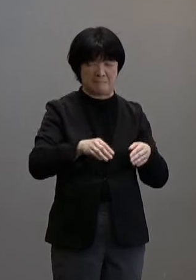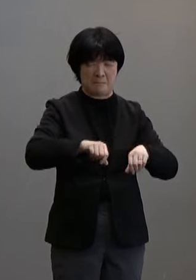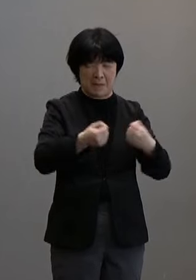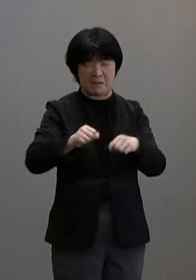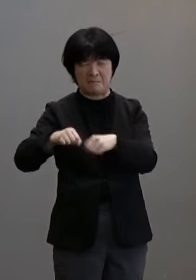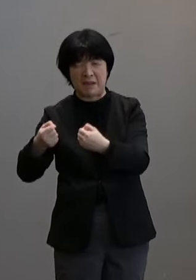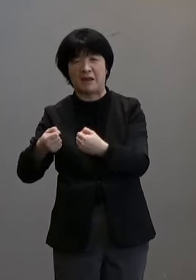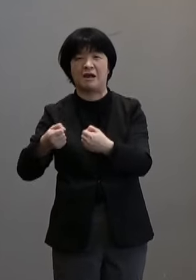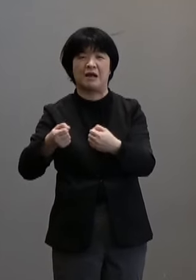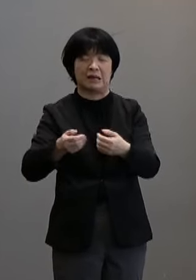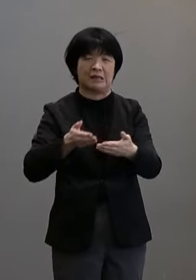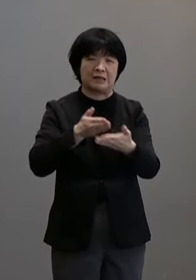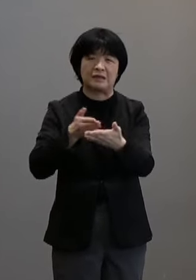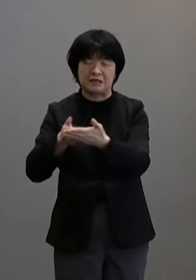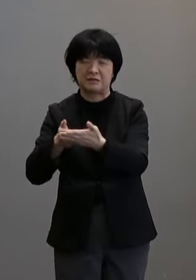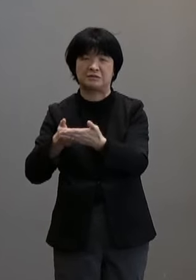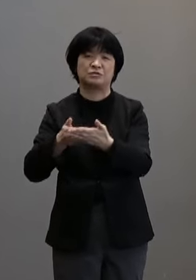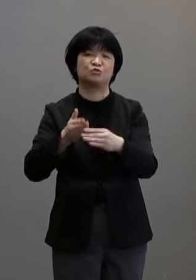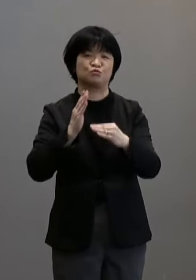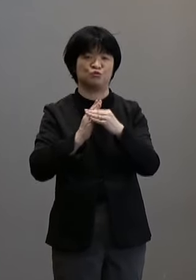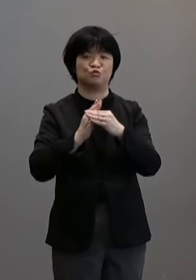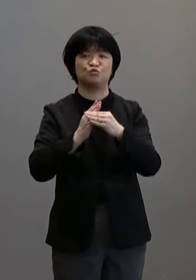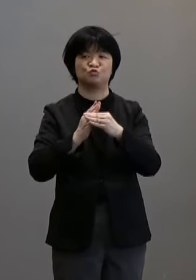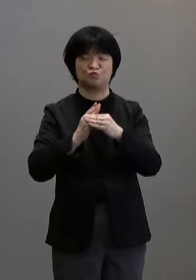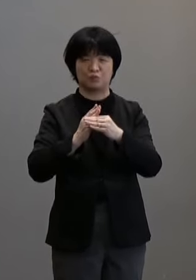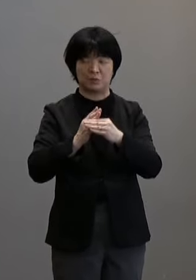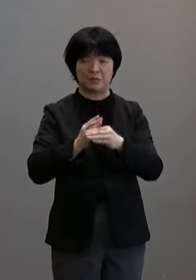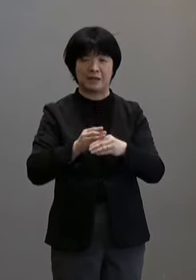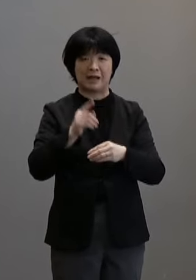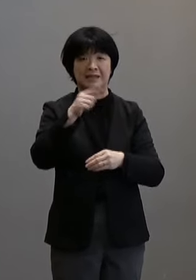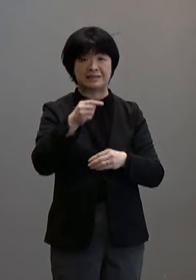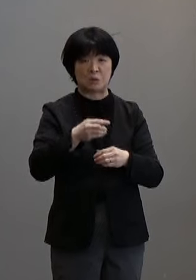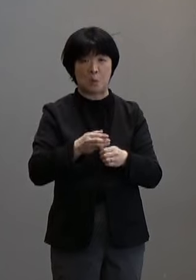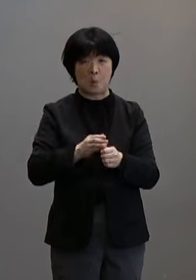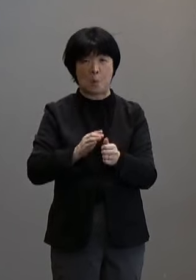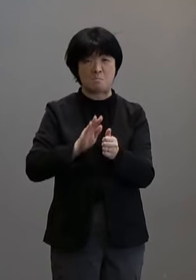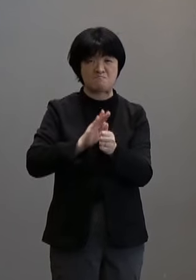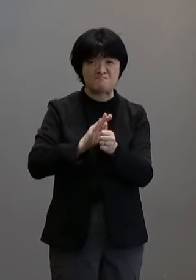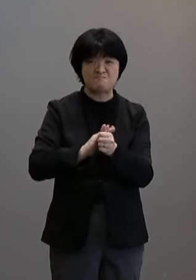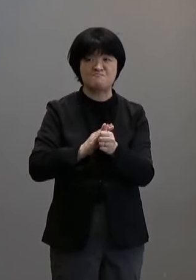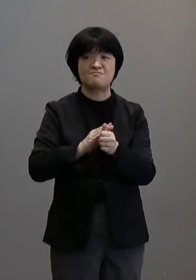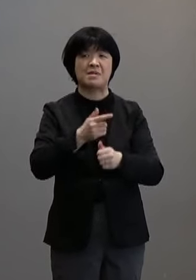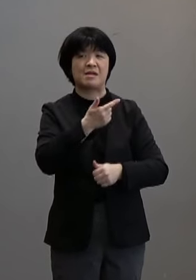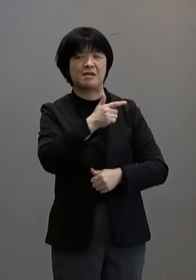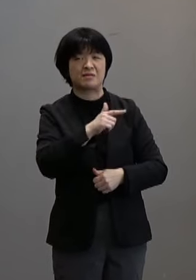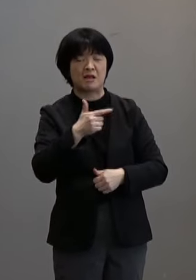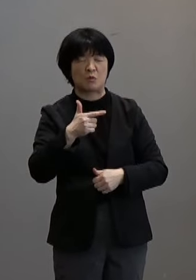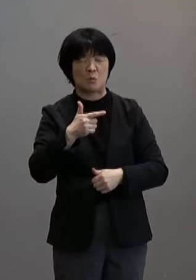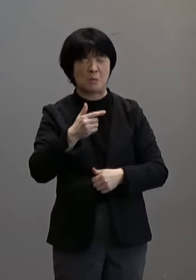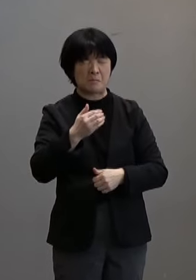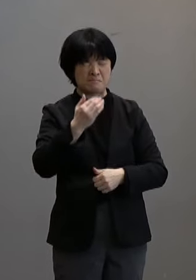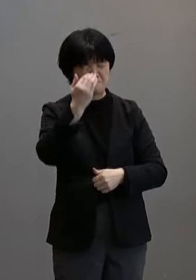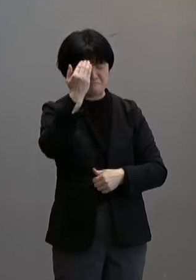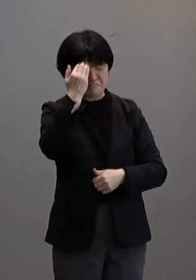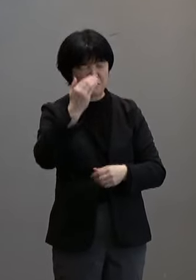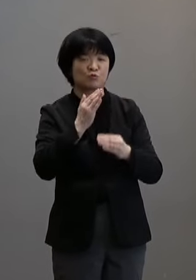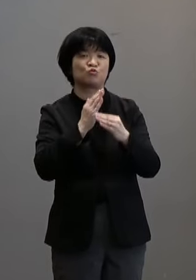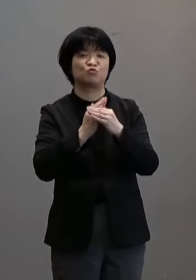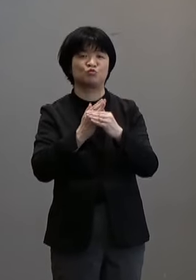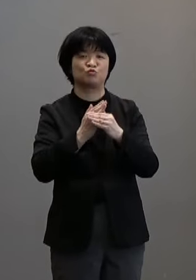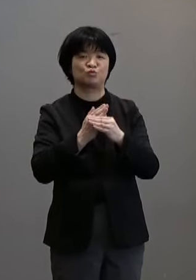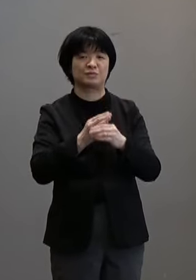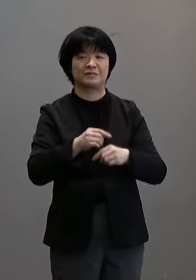その、被災者の、救助であるとか物資輸送等に支障を来すような事態が生じています。被災者